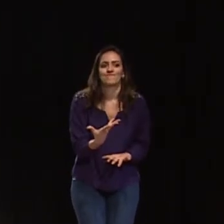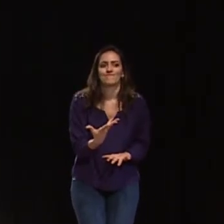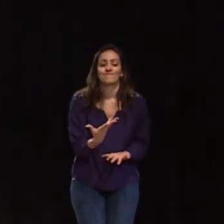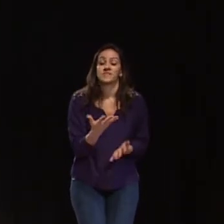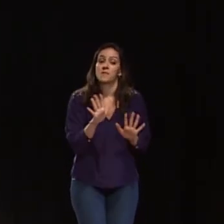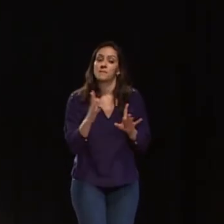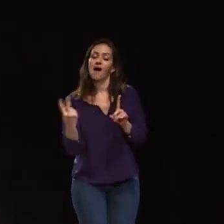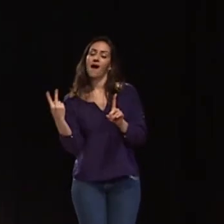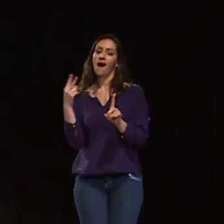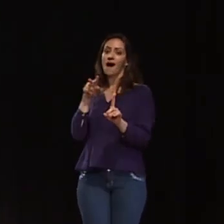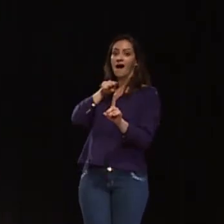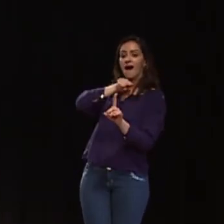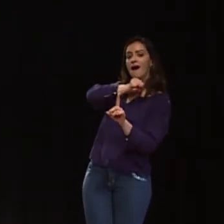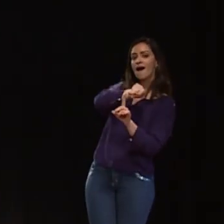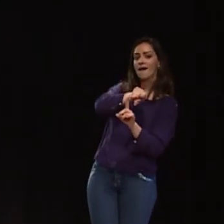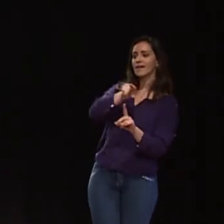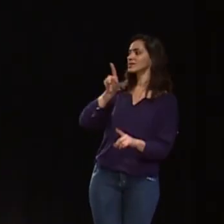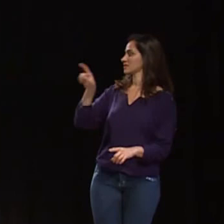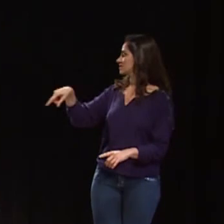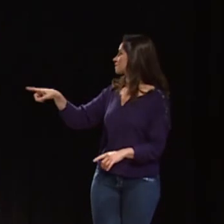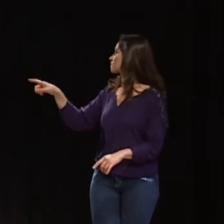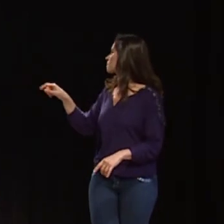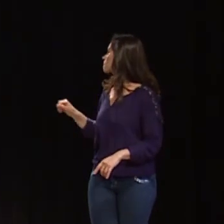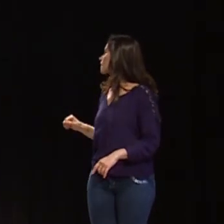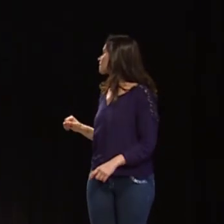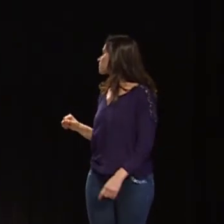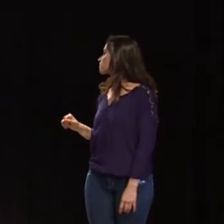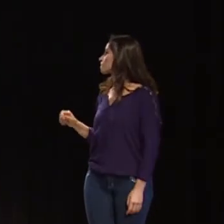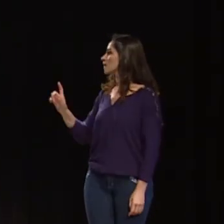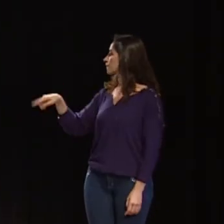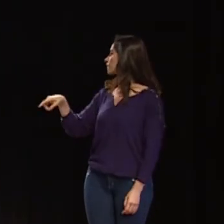Isso é bom. Mas, olhando pelo outro ponto de vista.